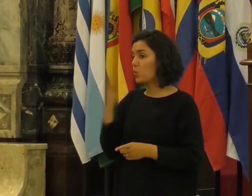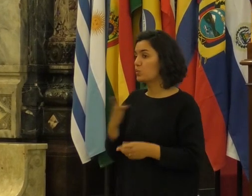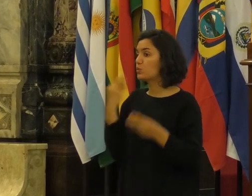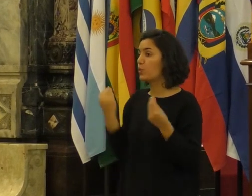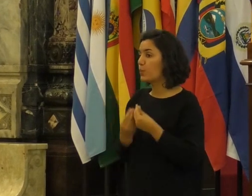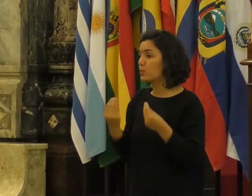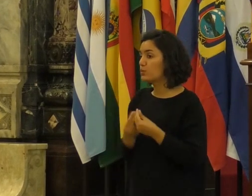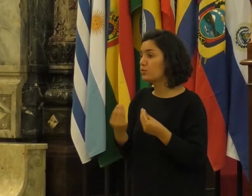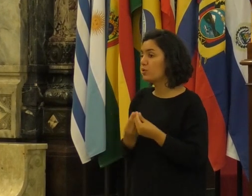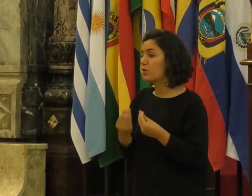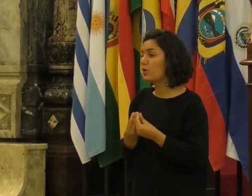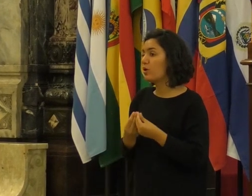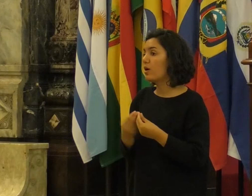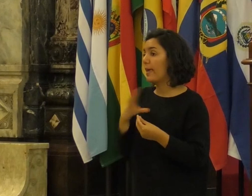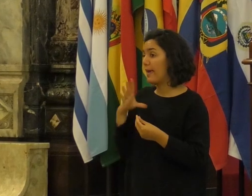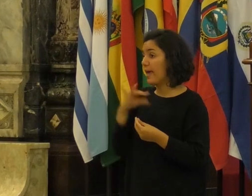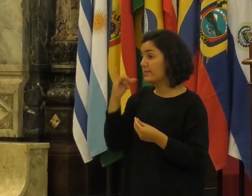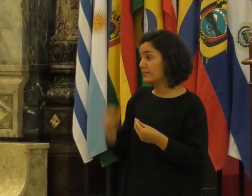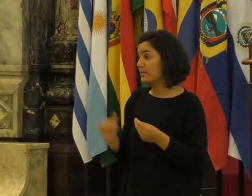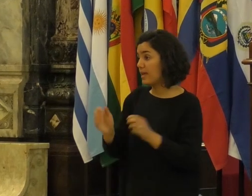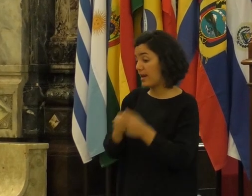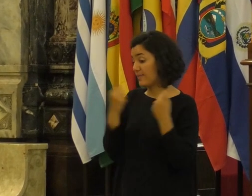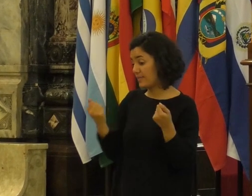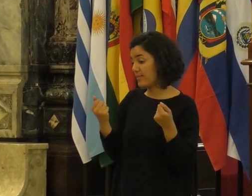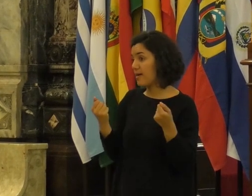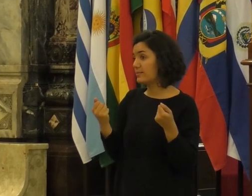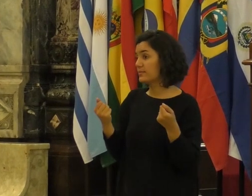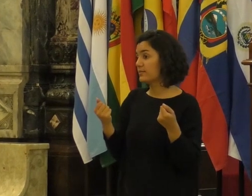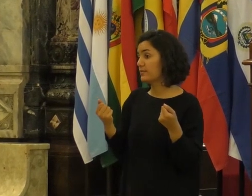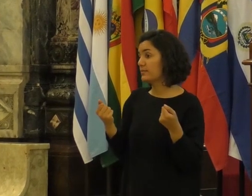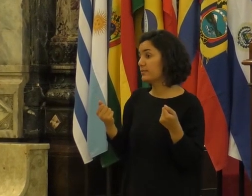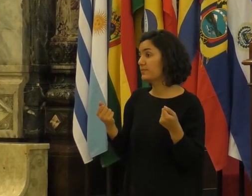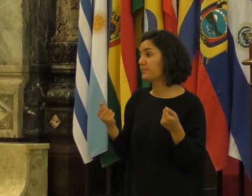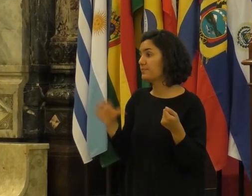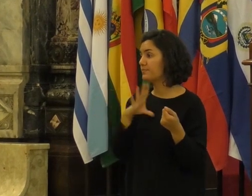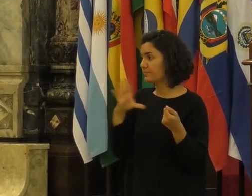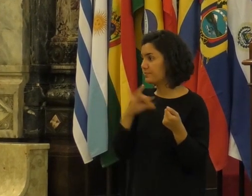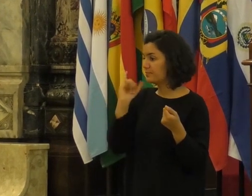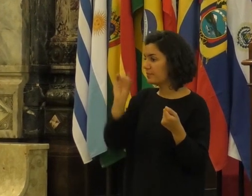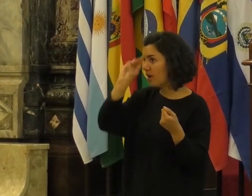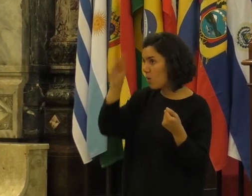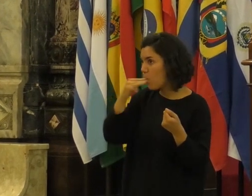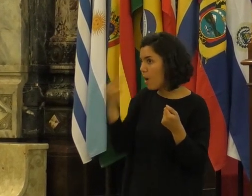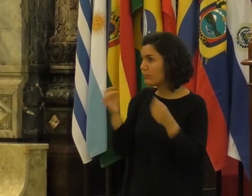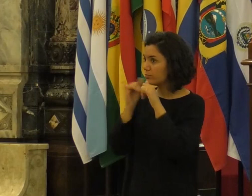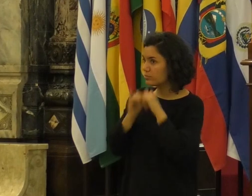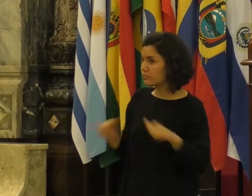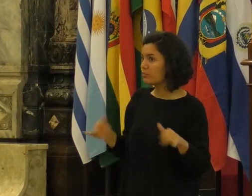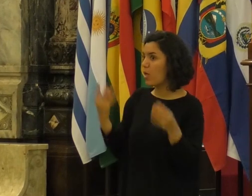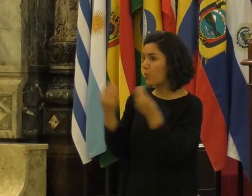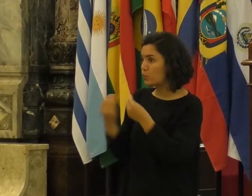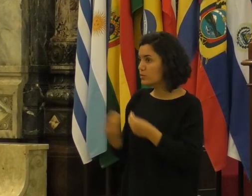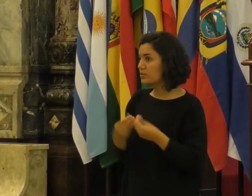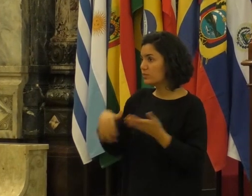que tiene, digamos, que está en revistas, que están en la web, en muchos